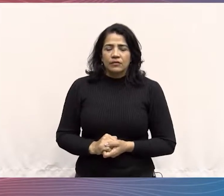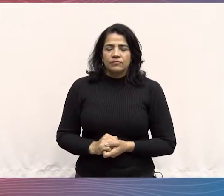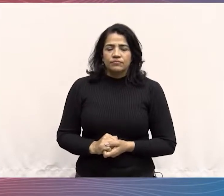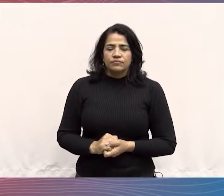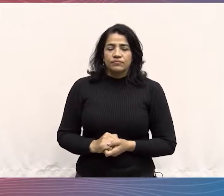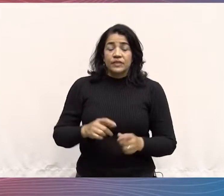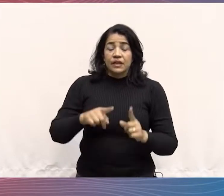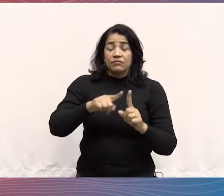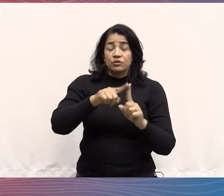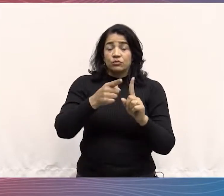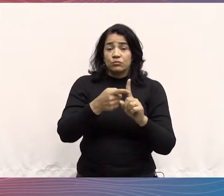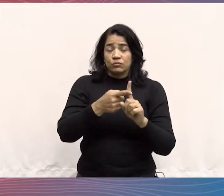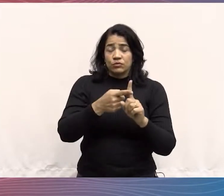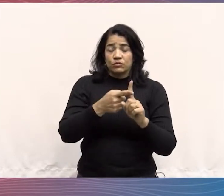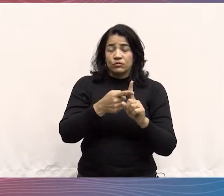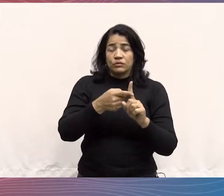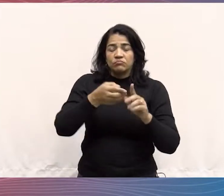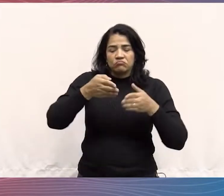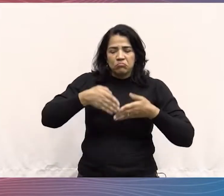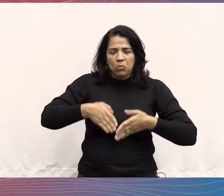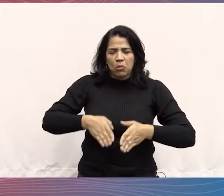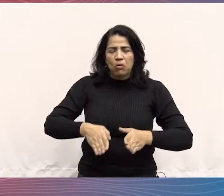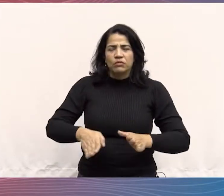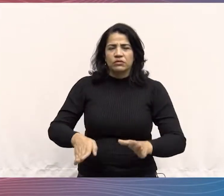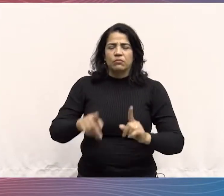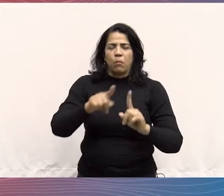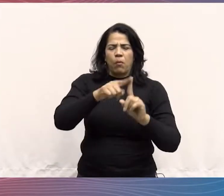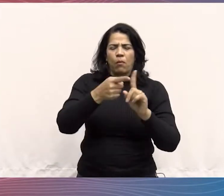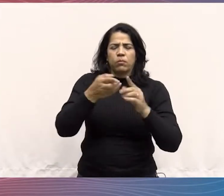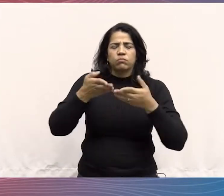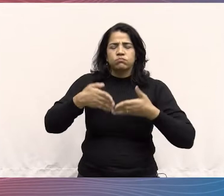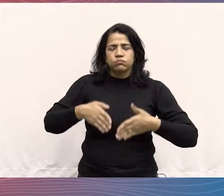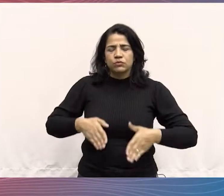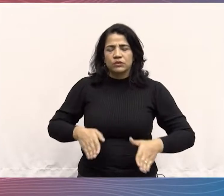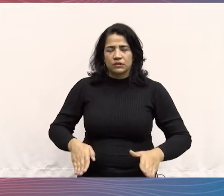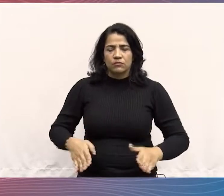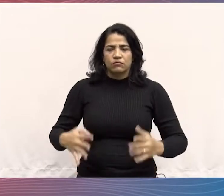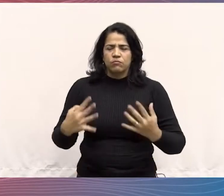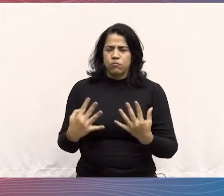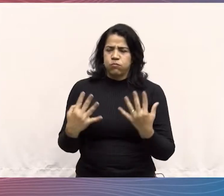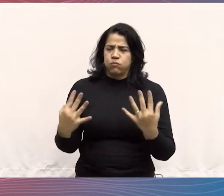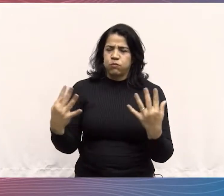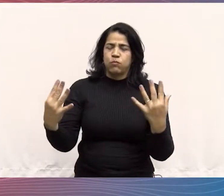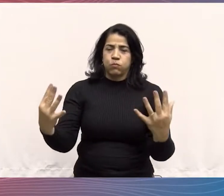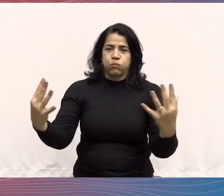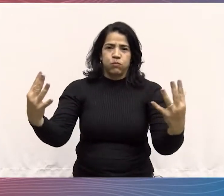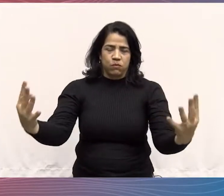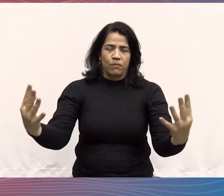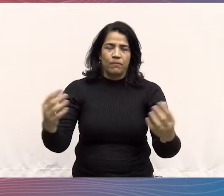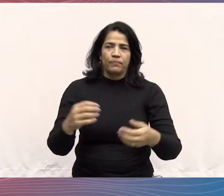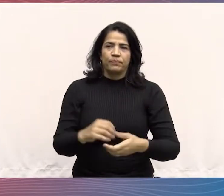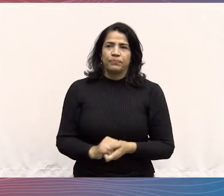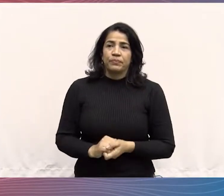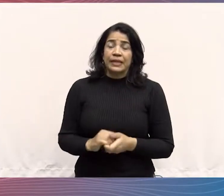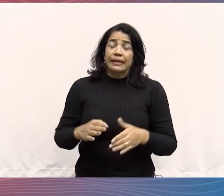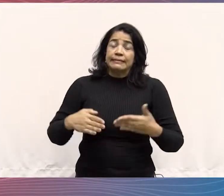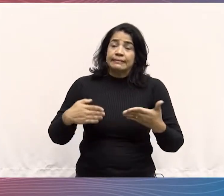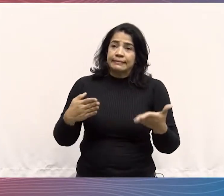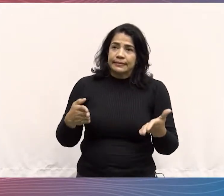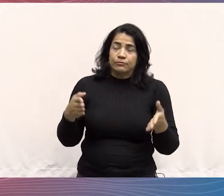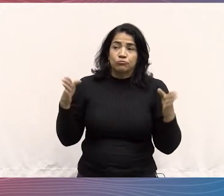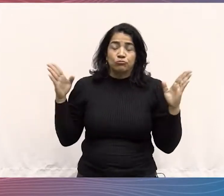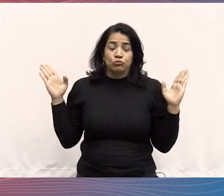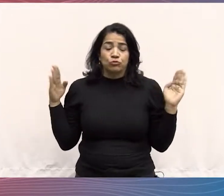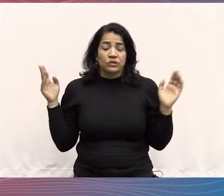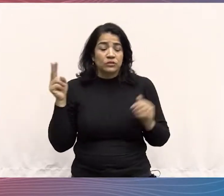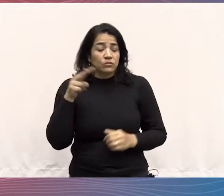e lhes nasceram filhas, vendo os filhos de Deus que as filhas dos homens eram formosas, tomaram para